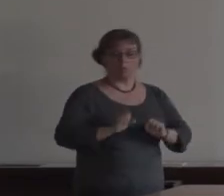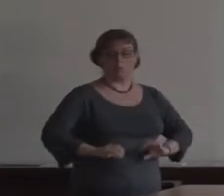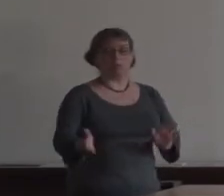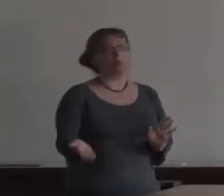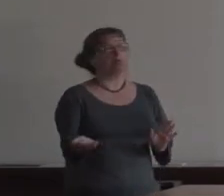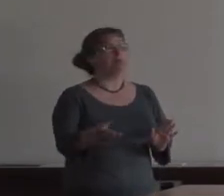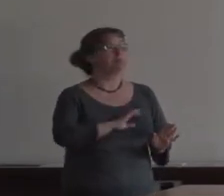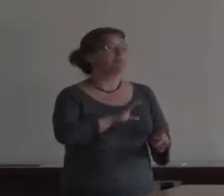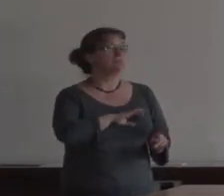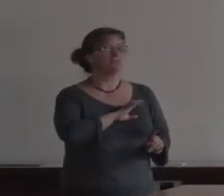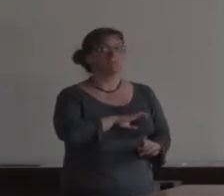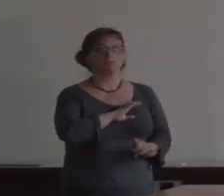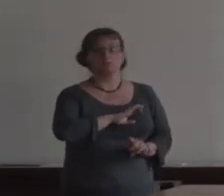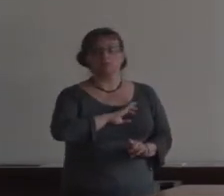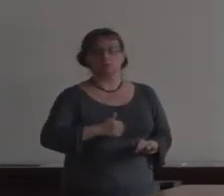travailler.